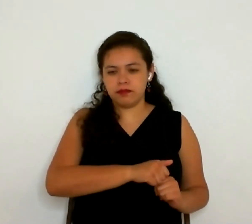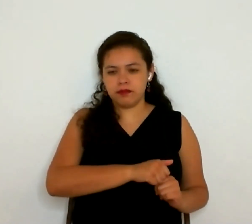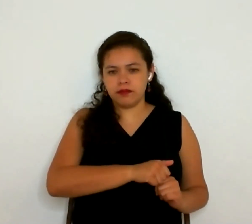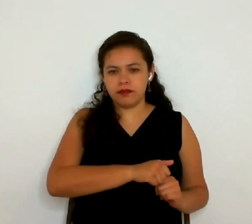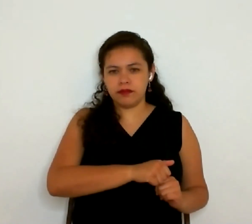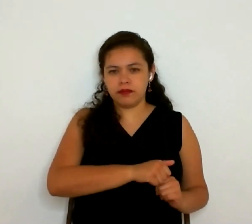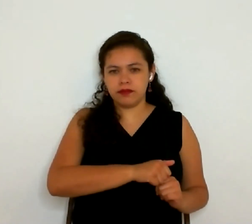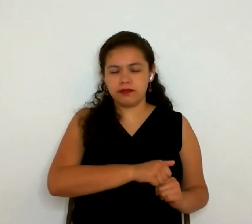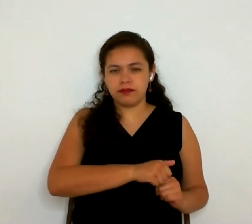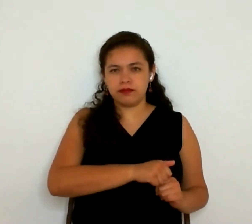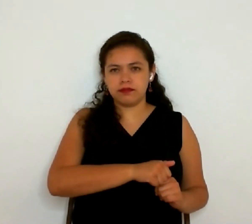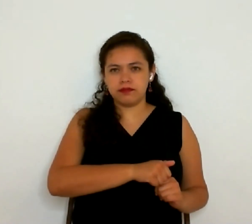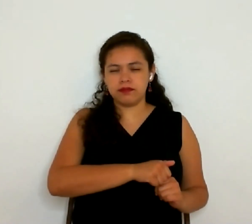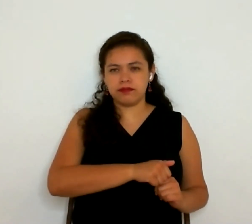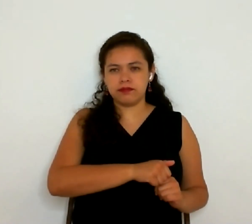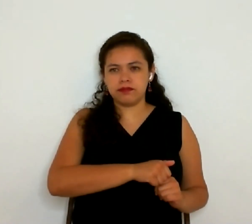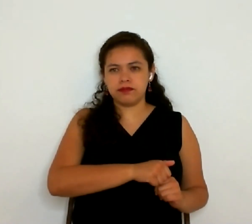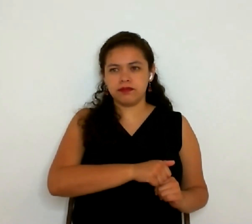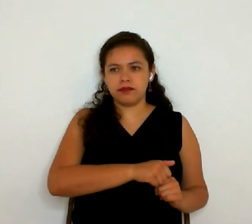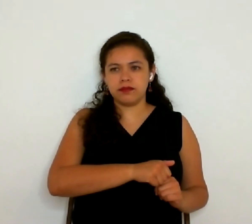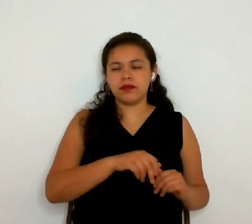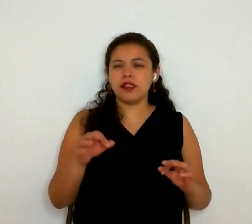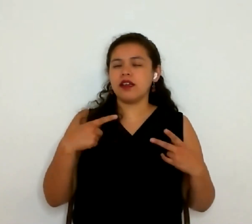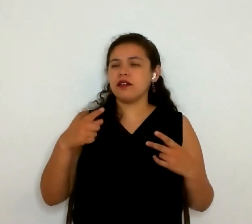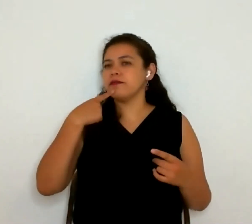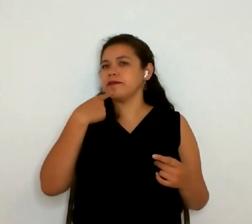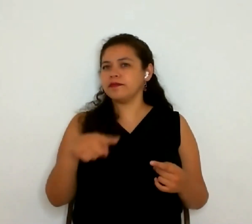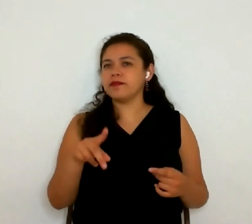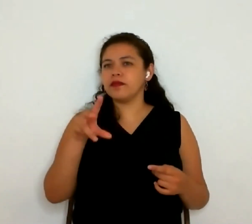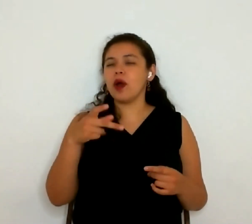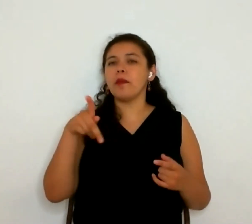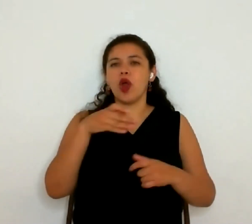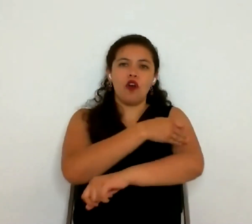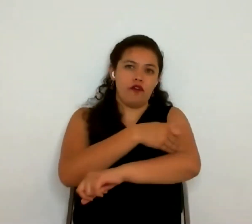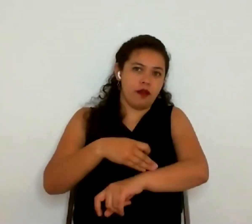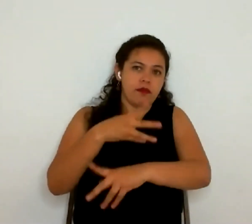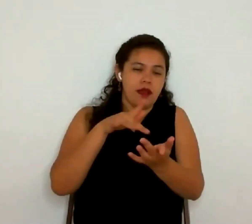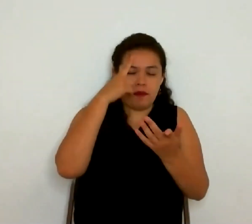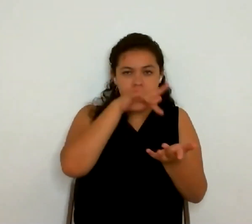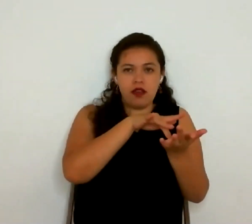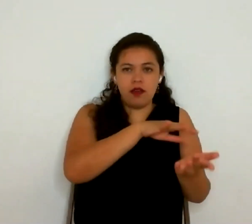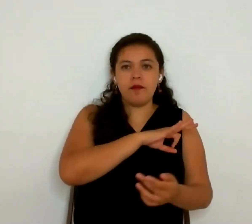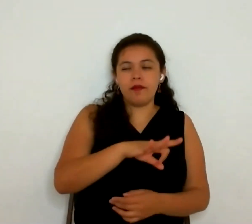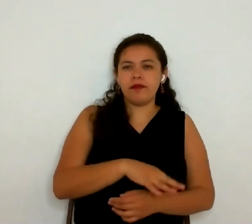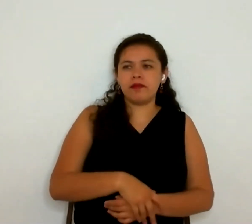una denuncia con algún familiar que nos pueda apoyar porque